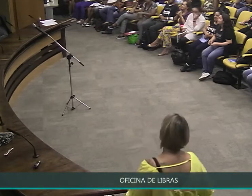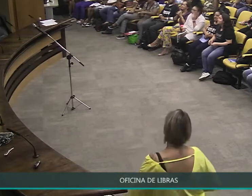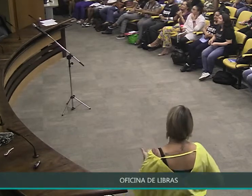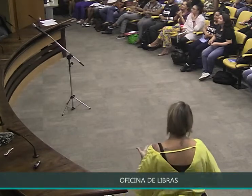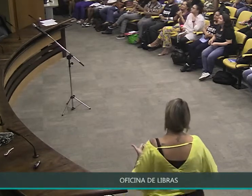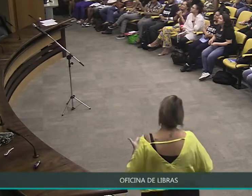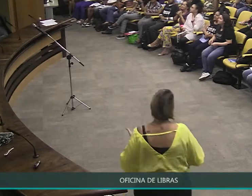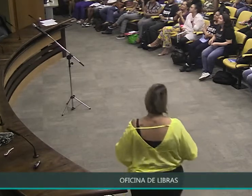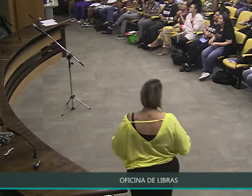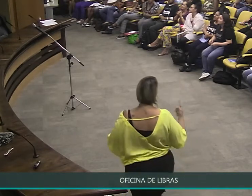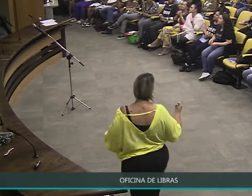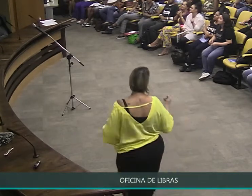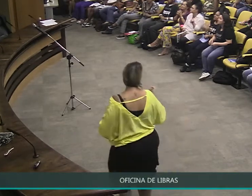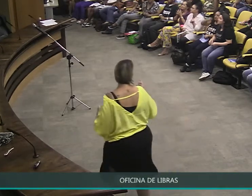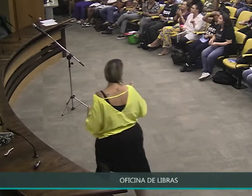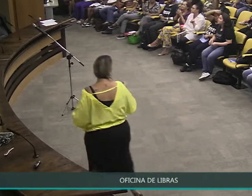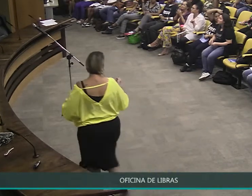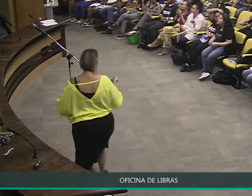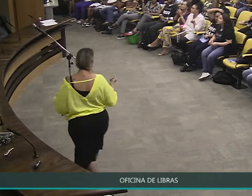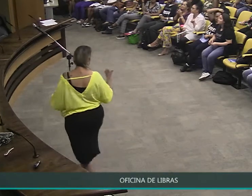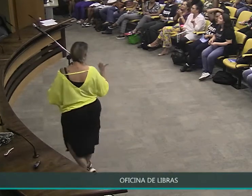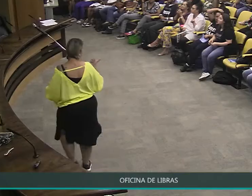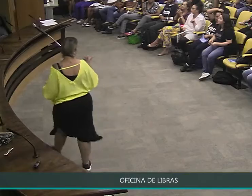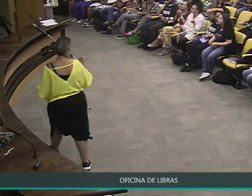aí a gente tem os números. Que água,